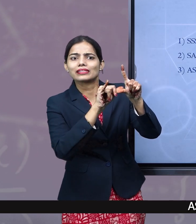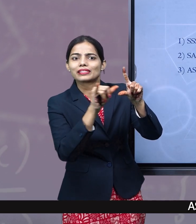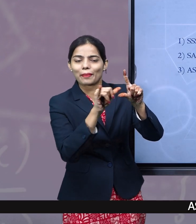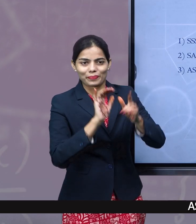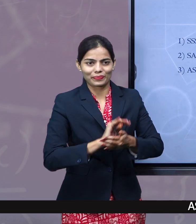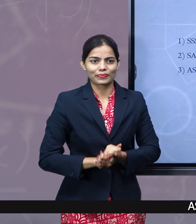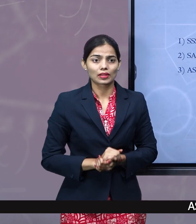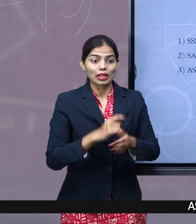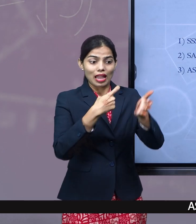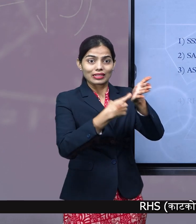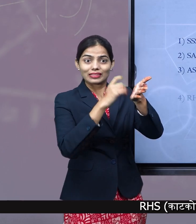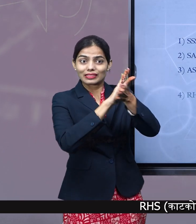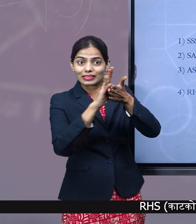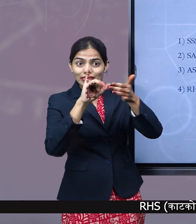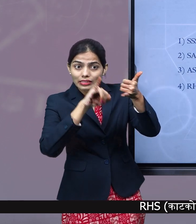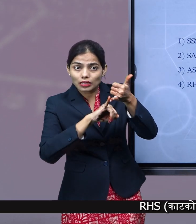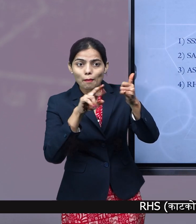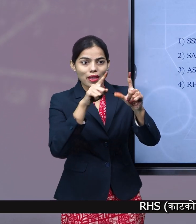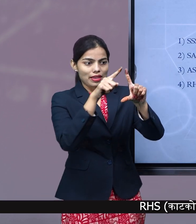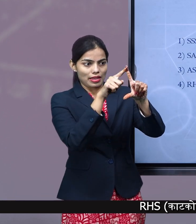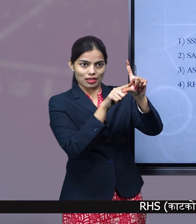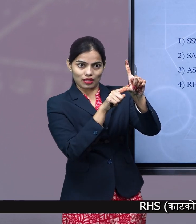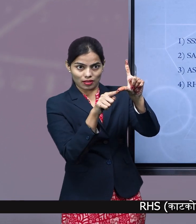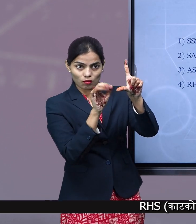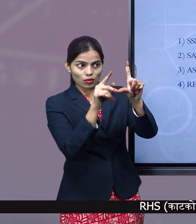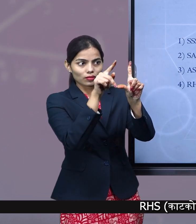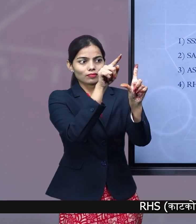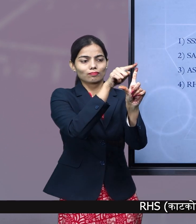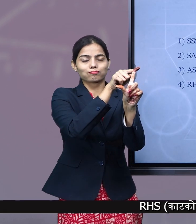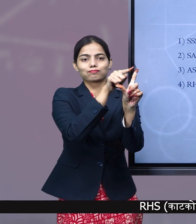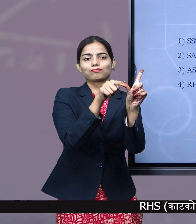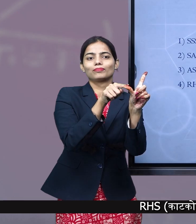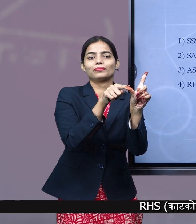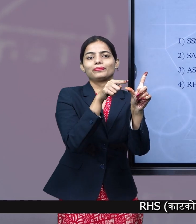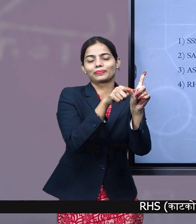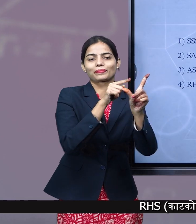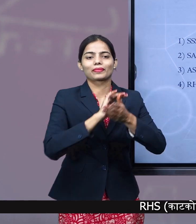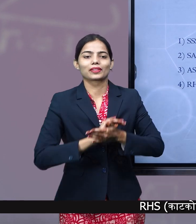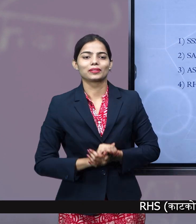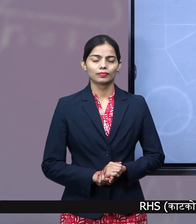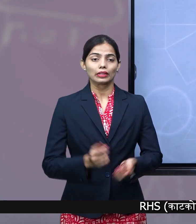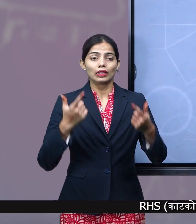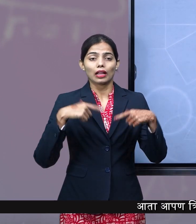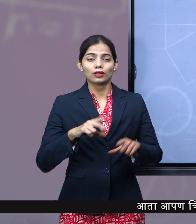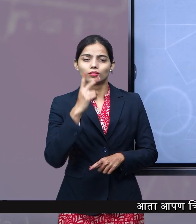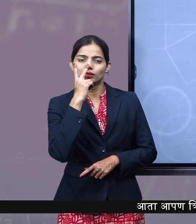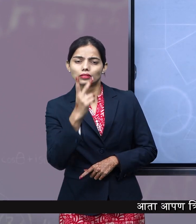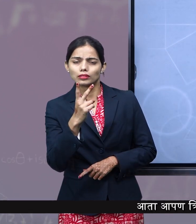RHS काटकोन कर्ण बाजू किंवा कर्णपाय प्रमेय. आता आपण